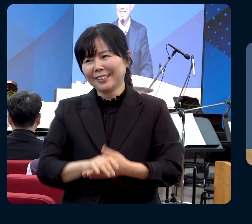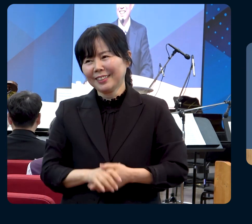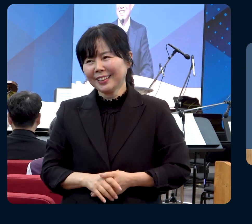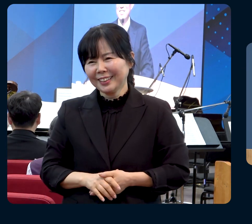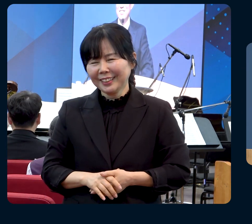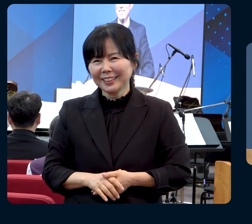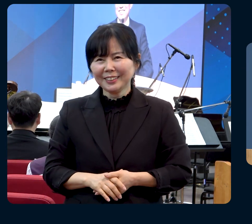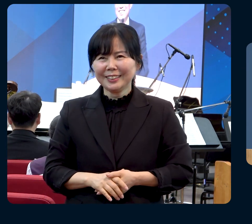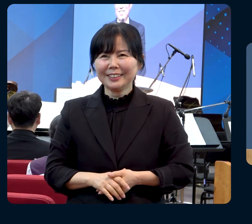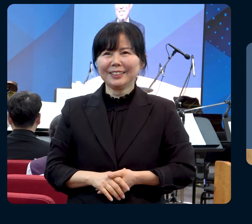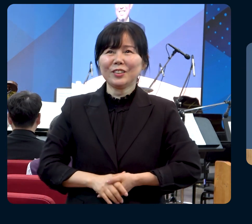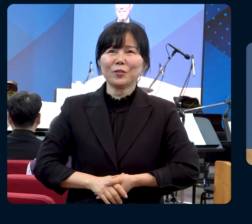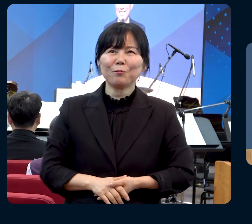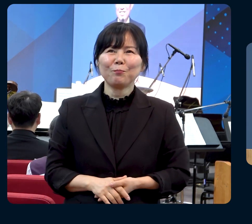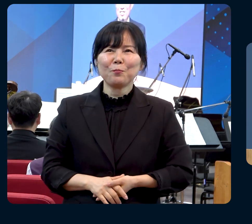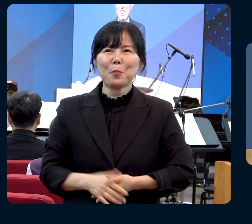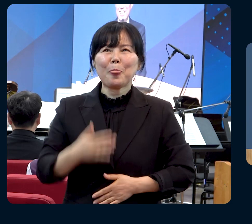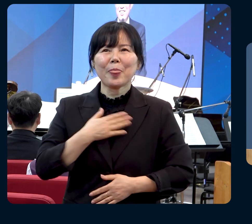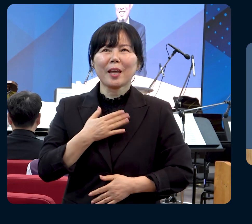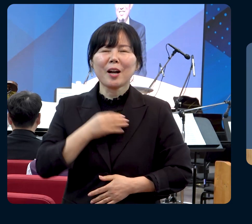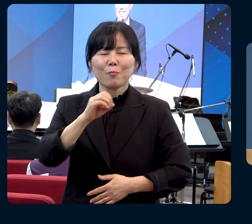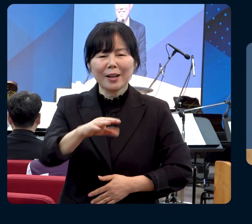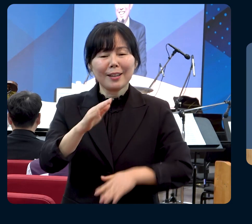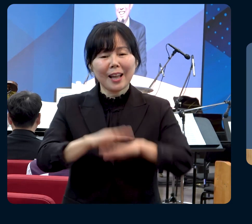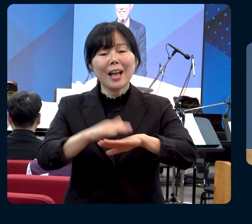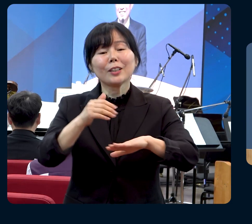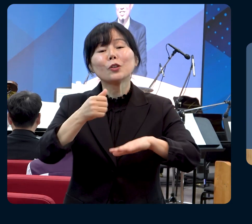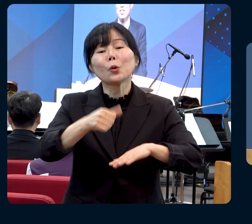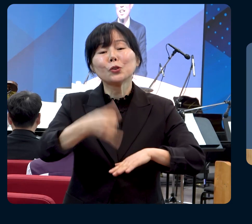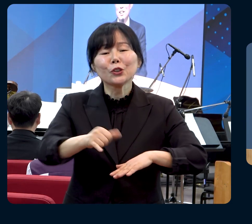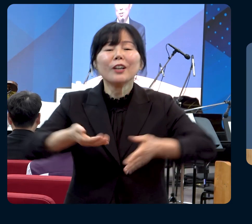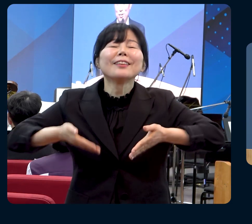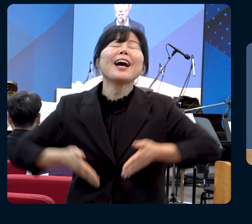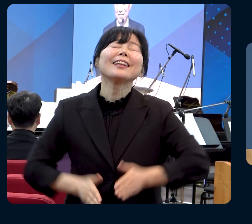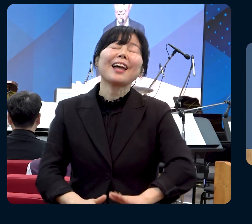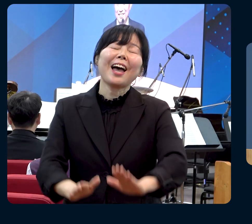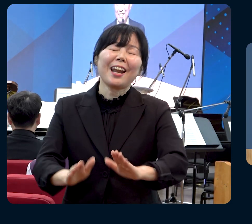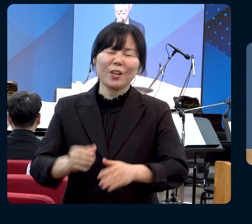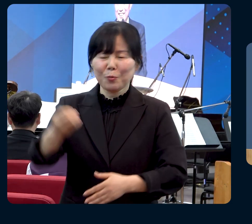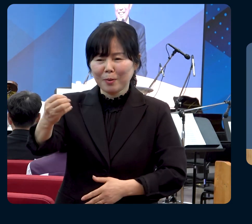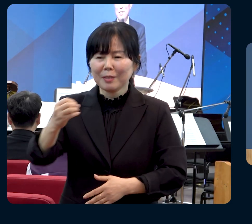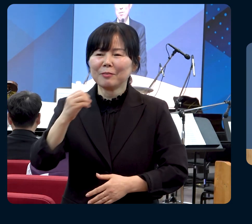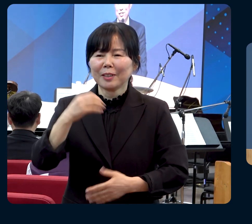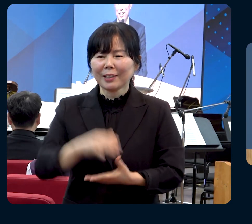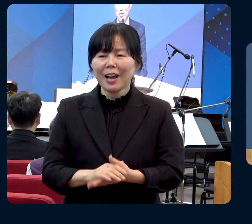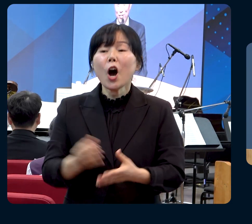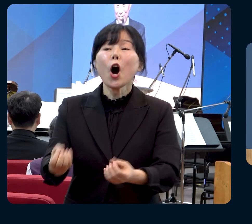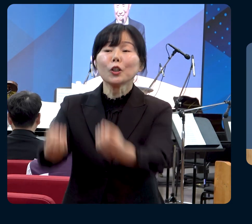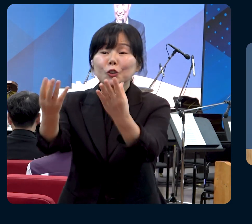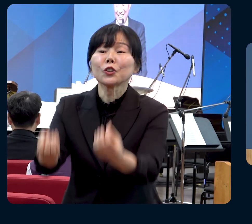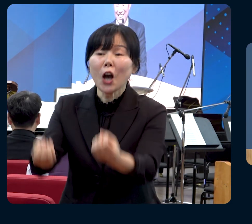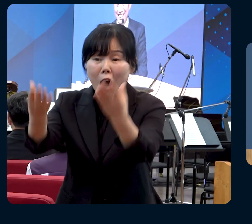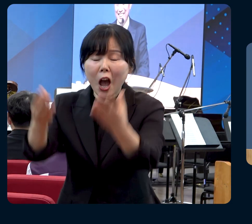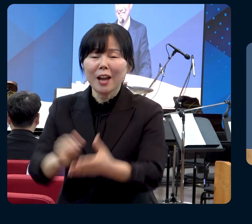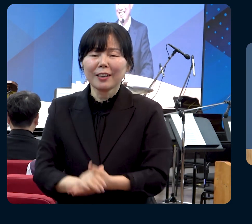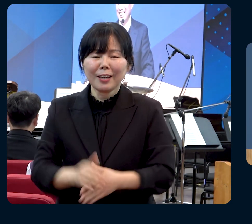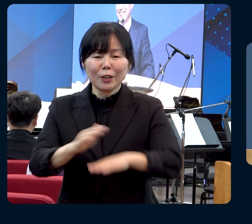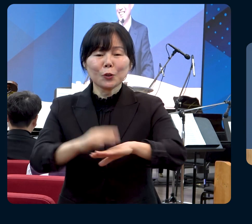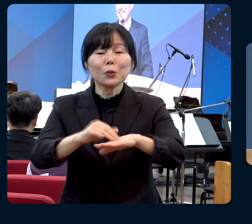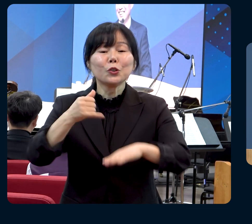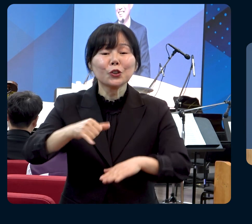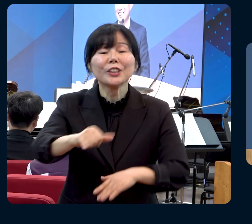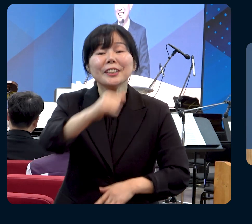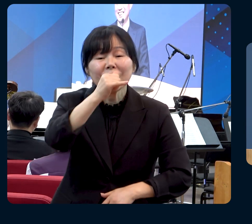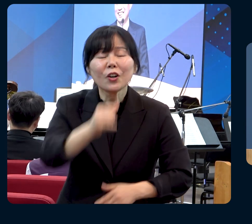그래서 제가 손주가 생겼다고 하니까 축하한다고 있는 부류에 들어온 걸.